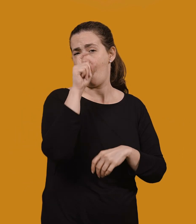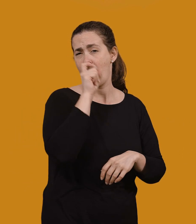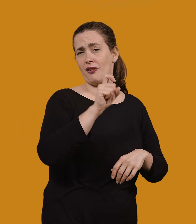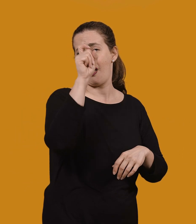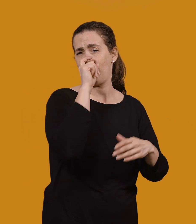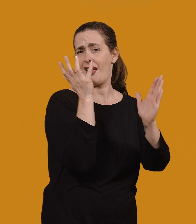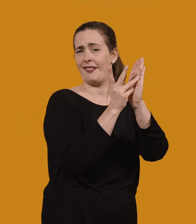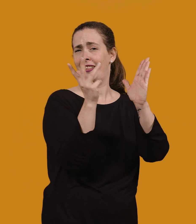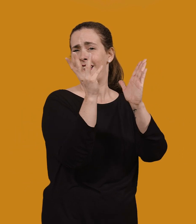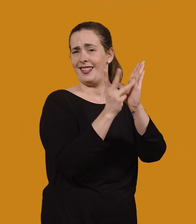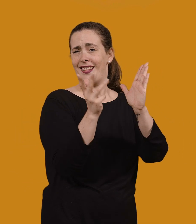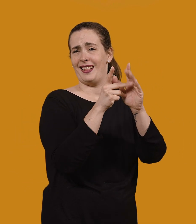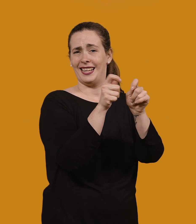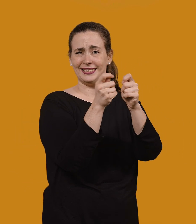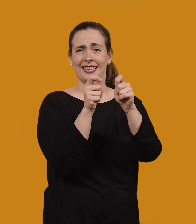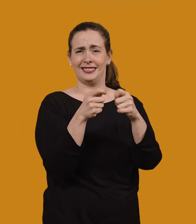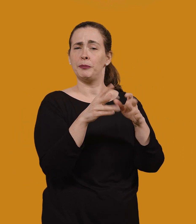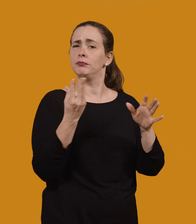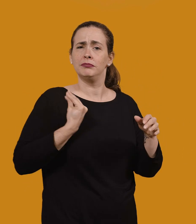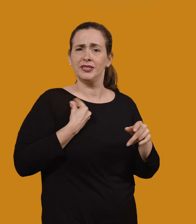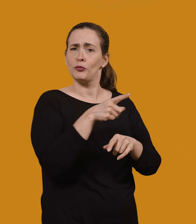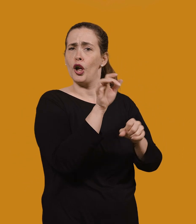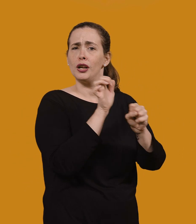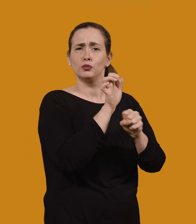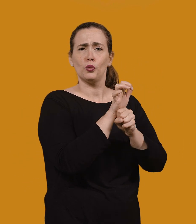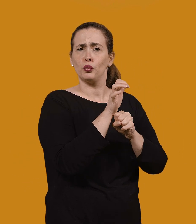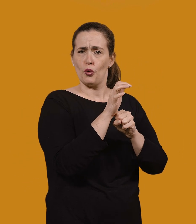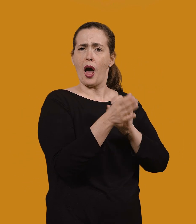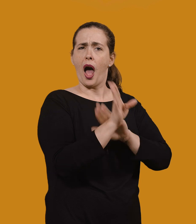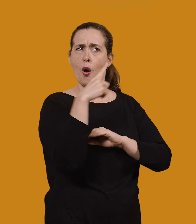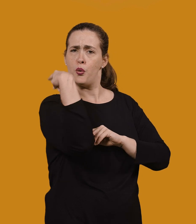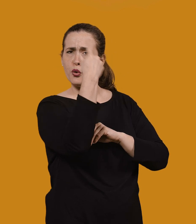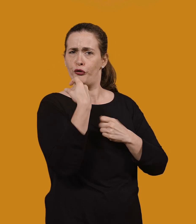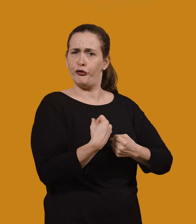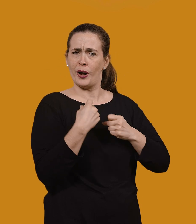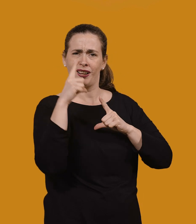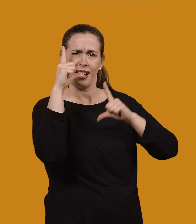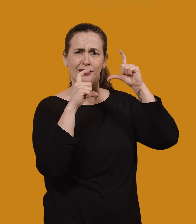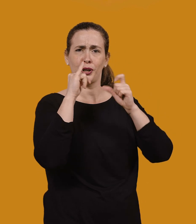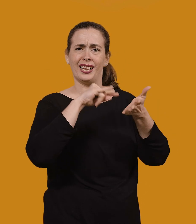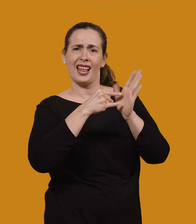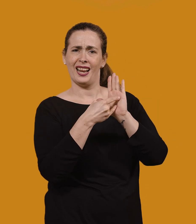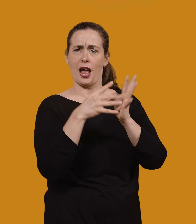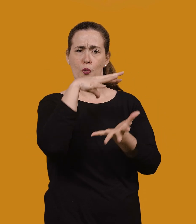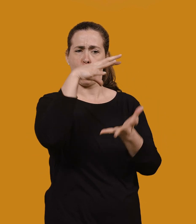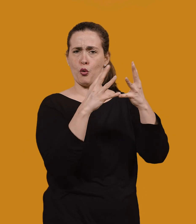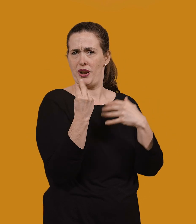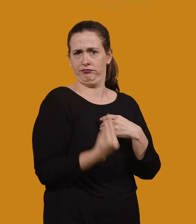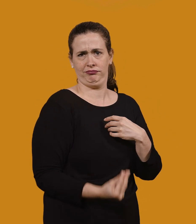Malgrat el pas del temps i el desgast del material, l'escultura conserva una forta expressivitat i un excel·lent domini tècnic